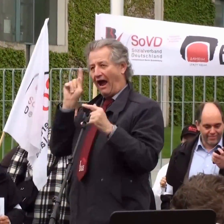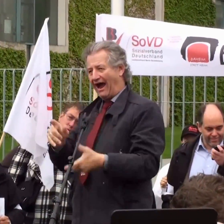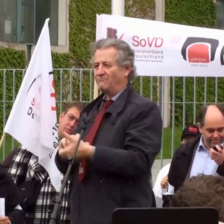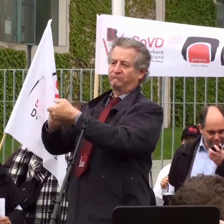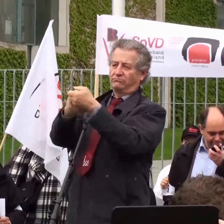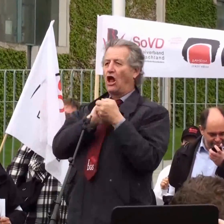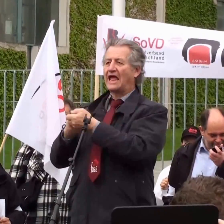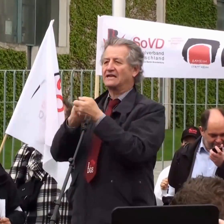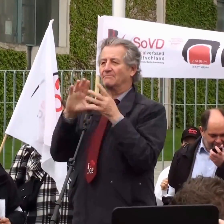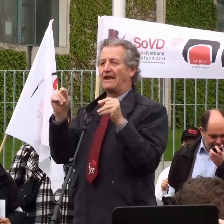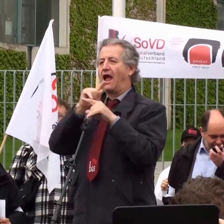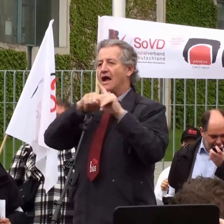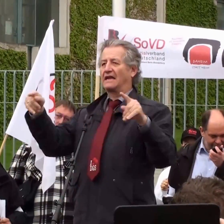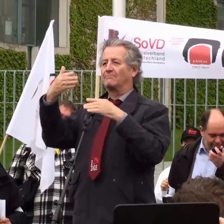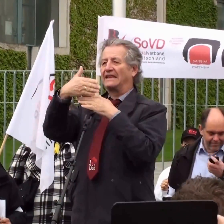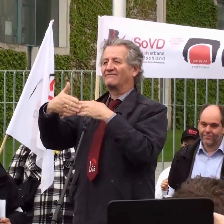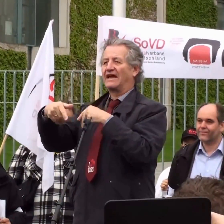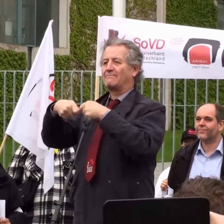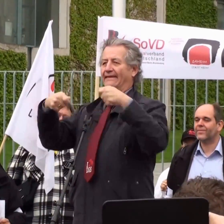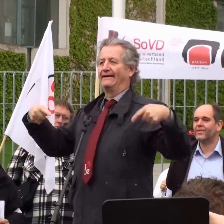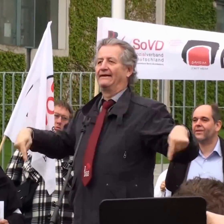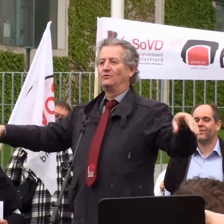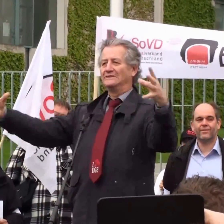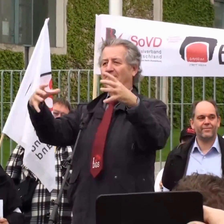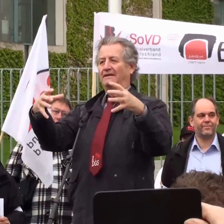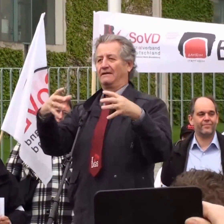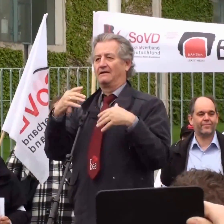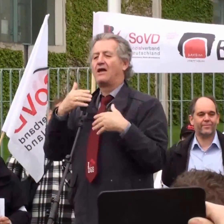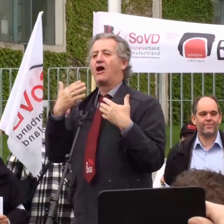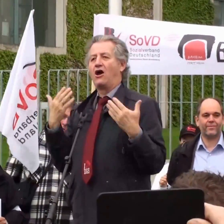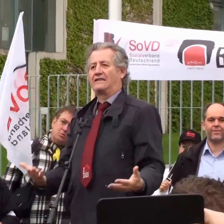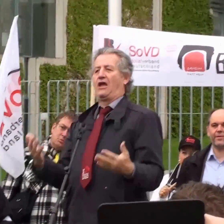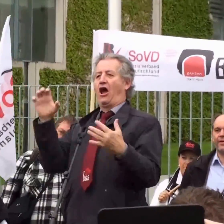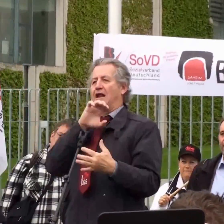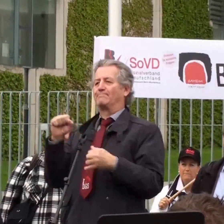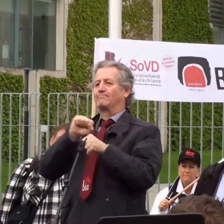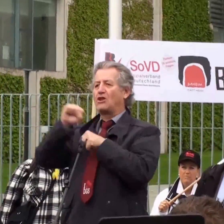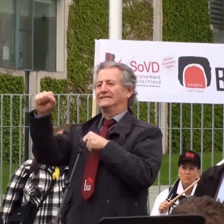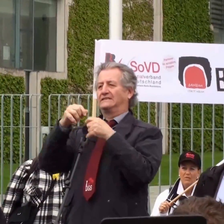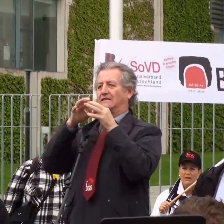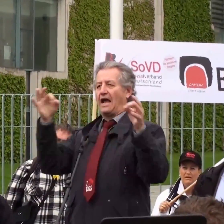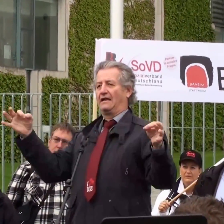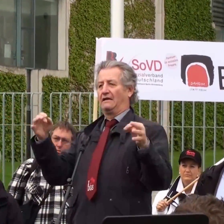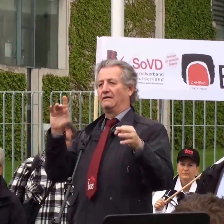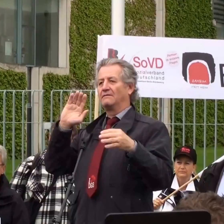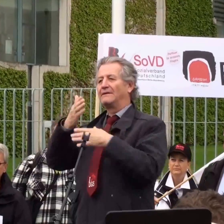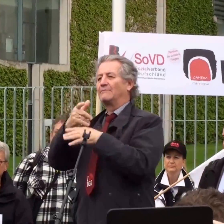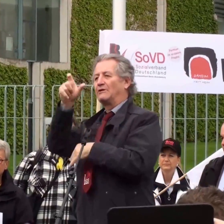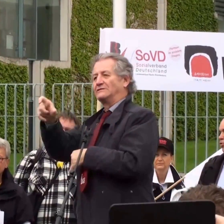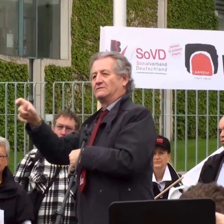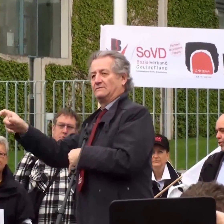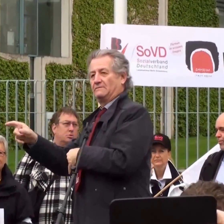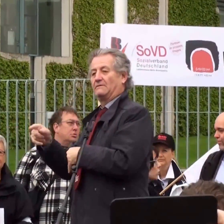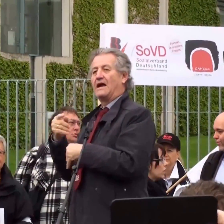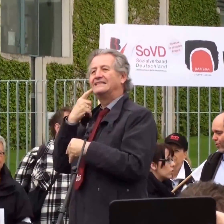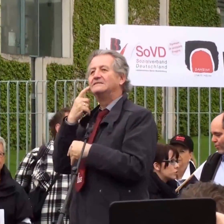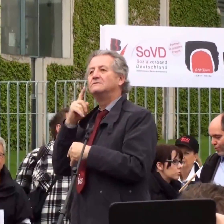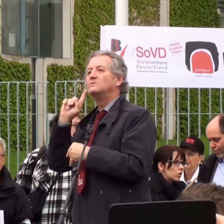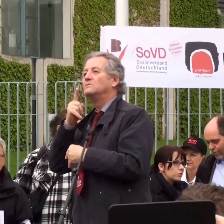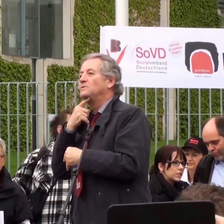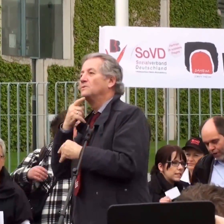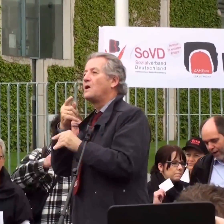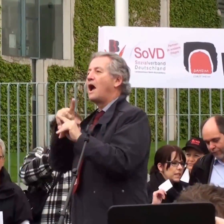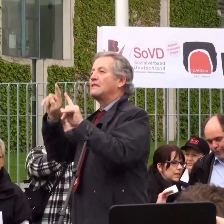Wir sind heute hier, um gemeinsam mit dem Deutschen Gehörlosenverband, um einfach ganz klar zu sagen, heute ist der